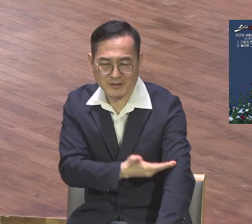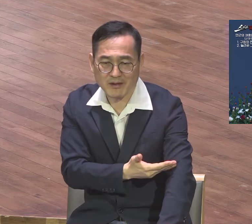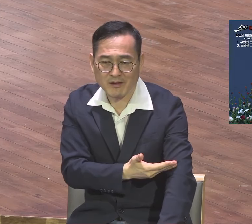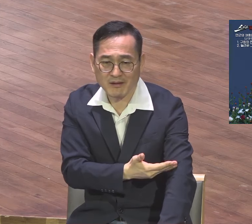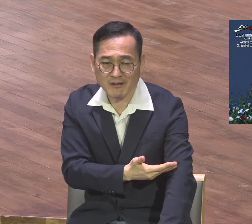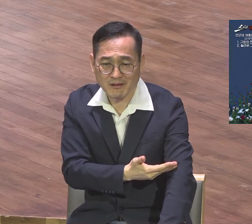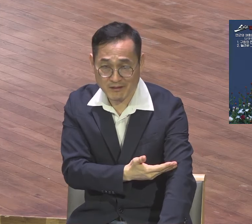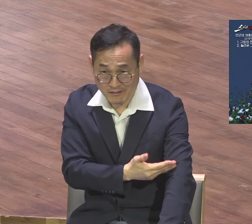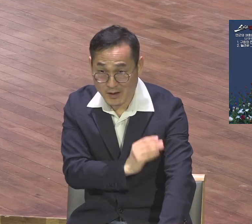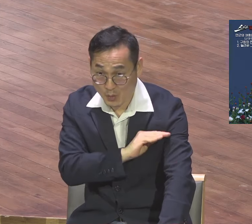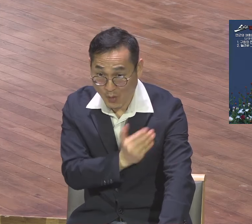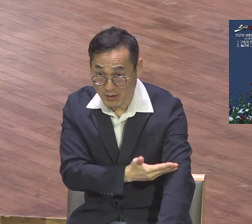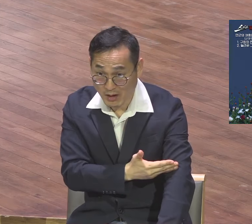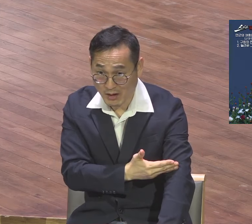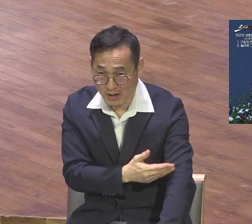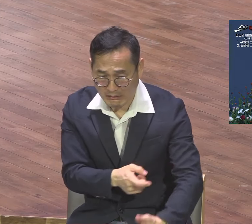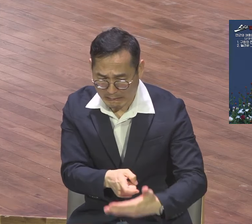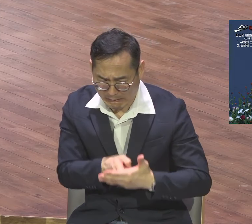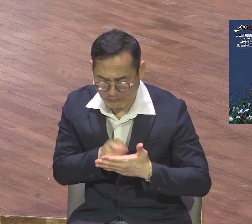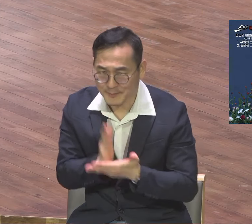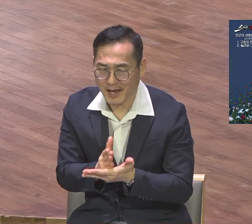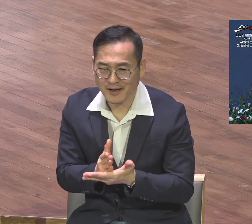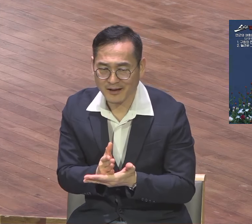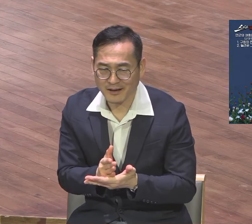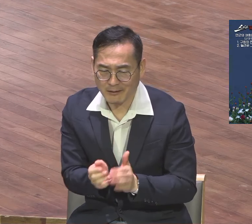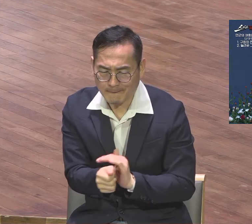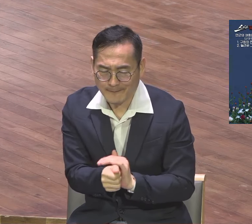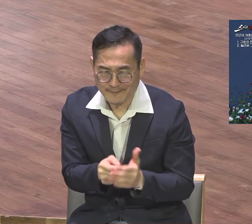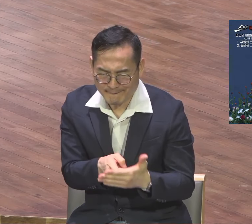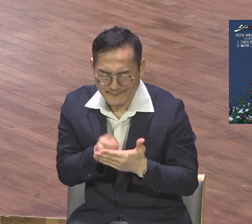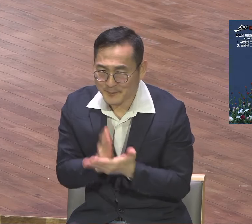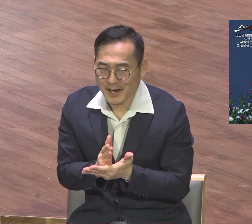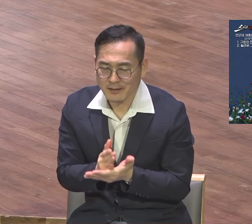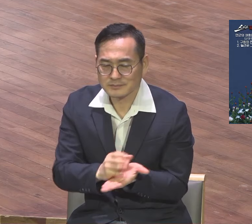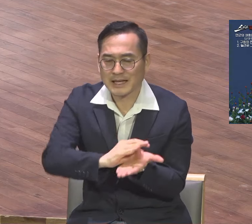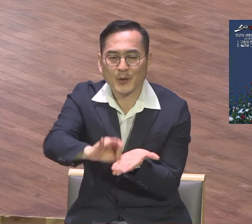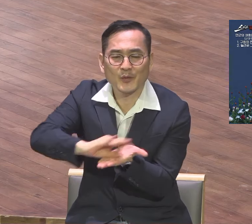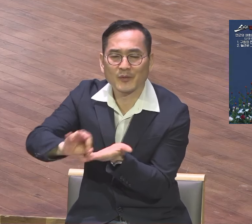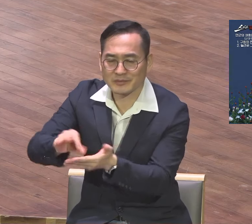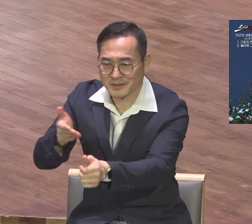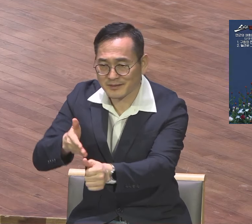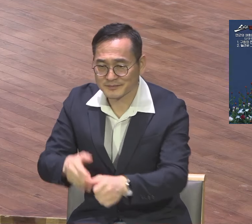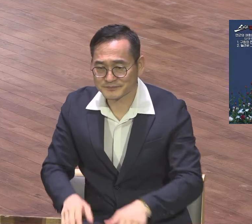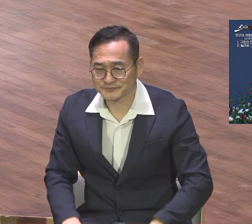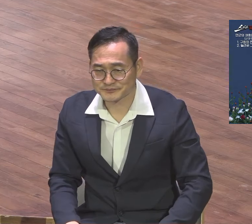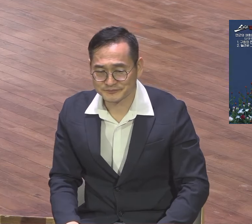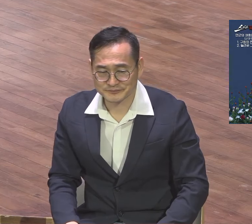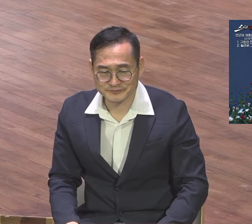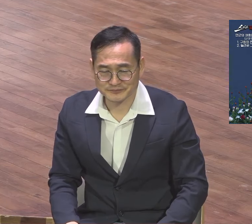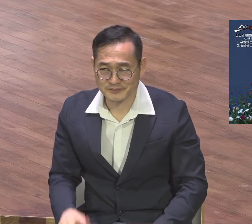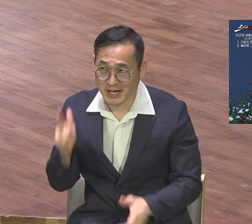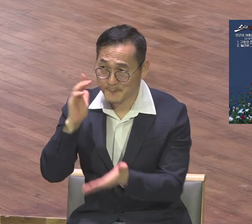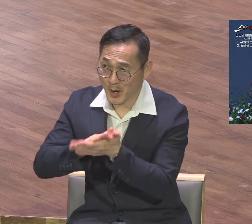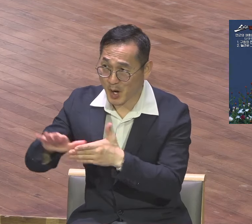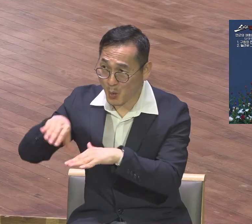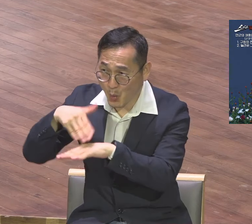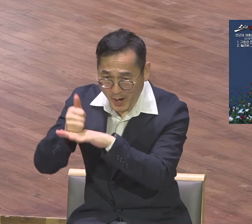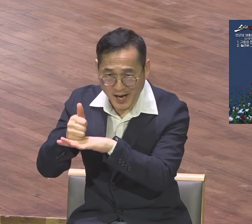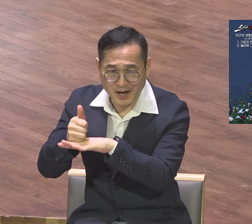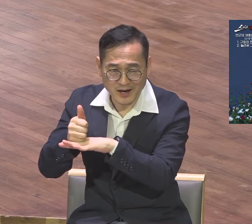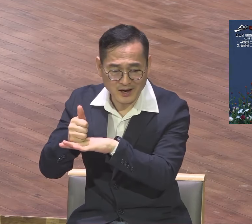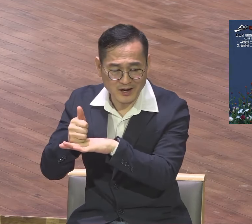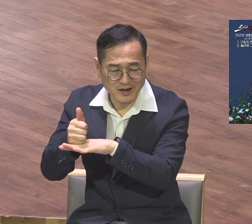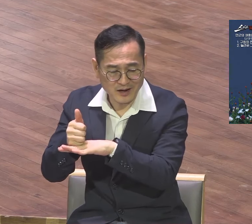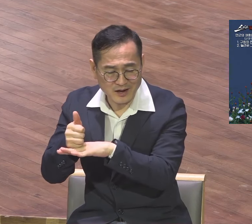돼요. 사용을 해야 돼요. 세상에 나가서 사용해야 돼요. 다섯 번째, 평강의 왕, Prince of